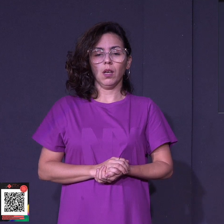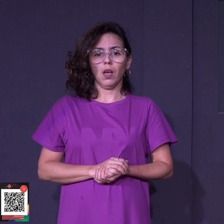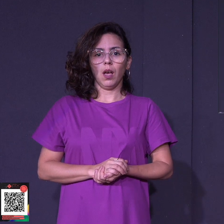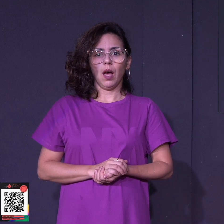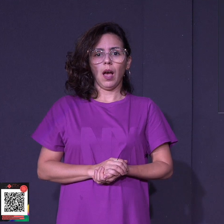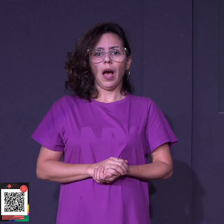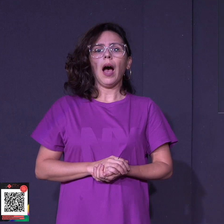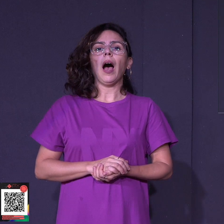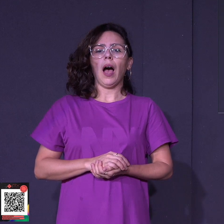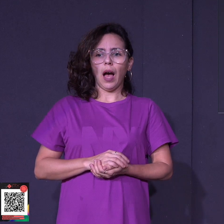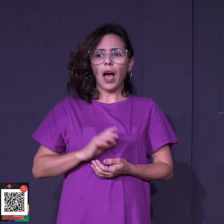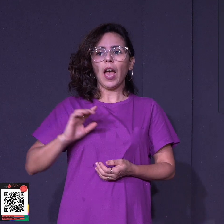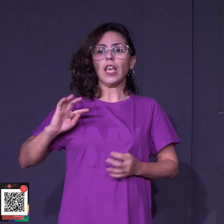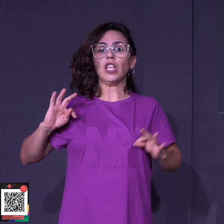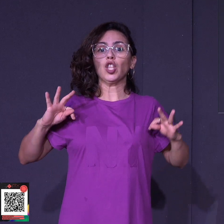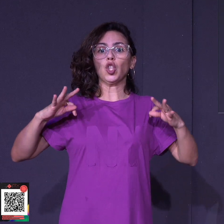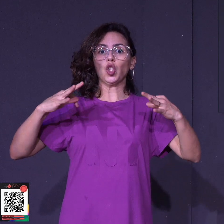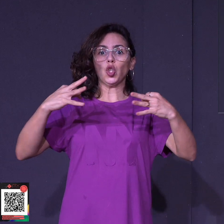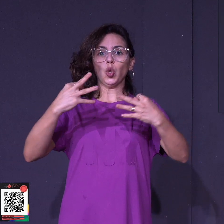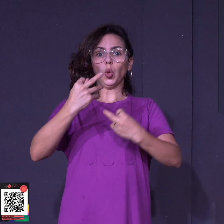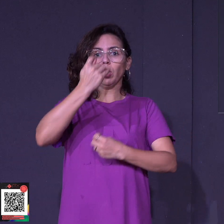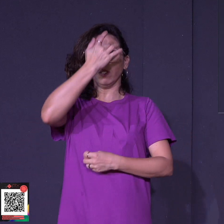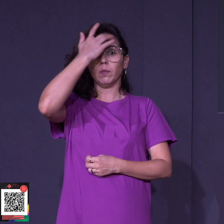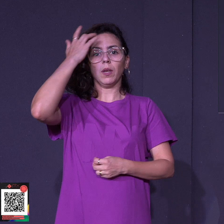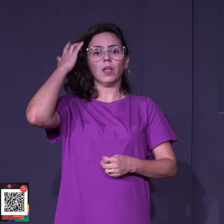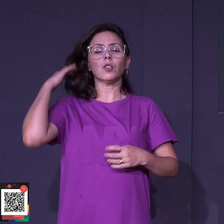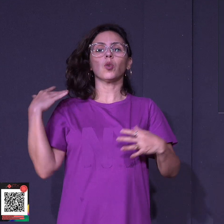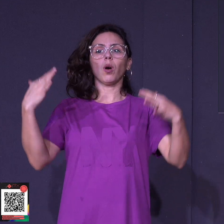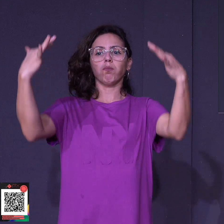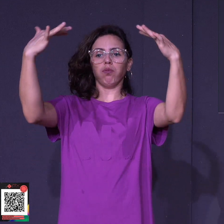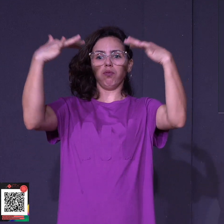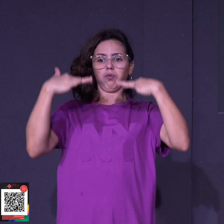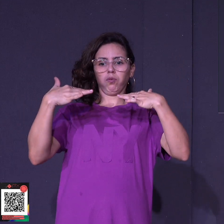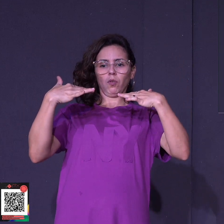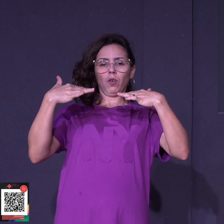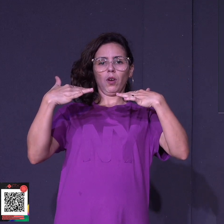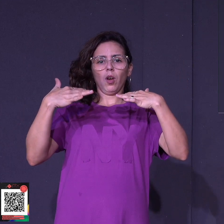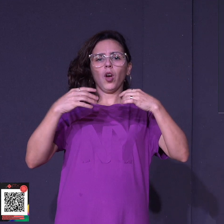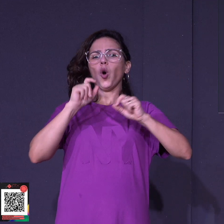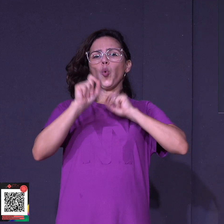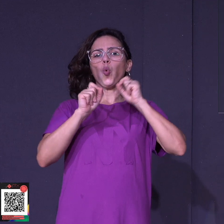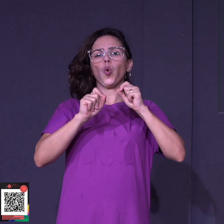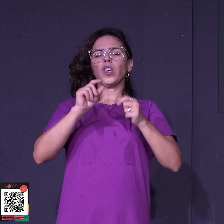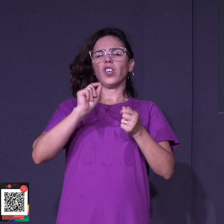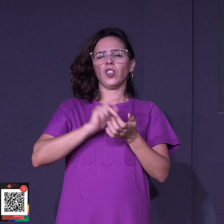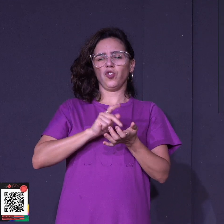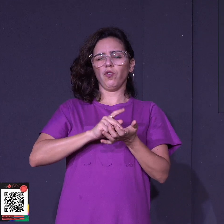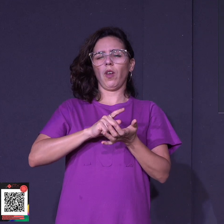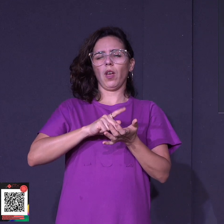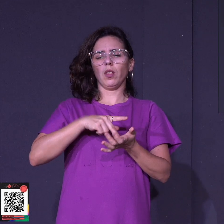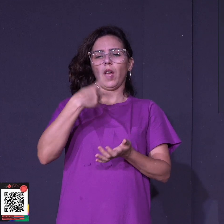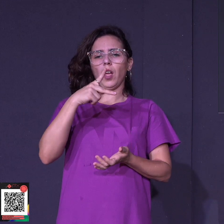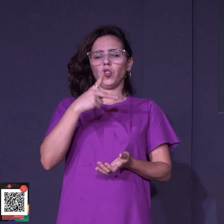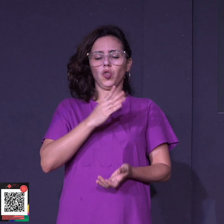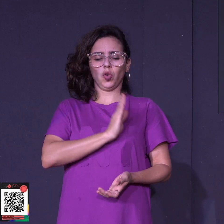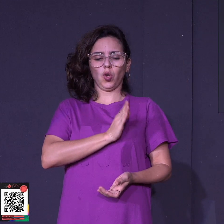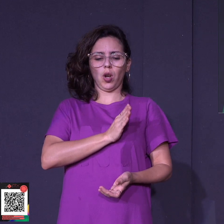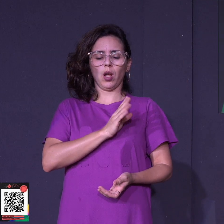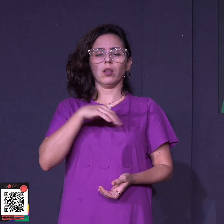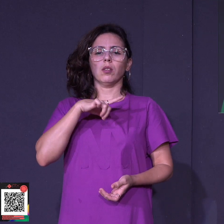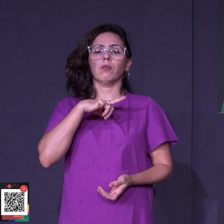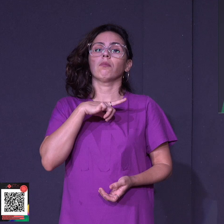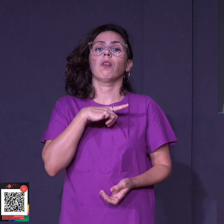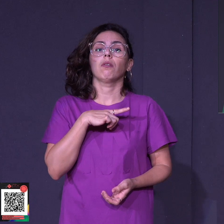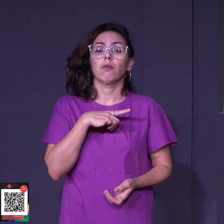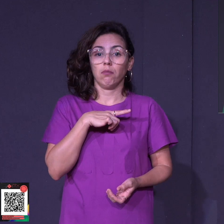é? Mas quando a coisa pega, o que tiver no coração vai sair. O que reinar na